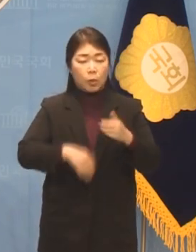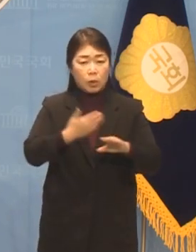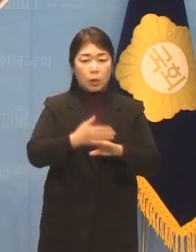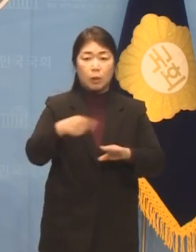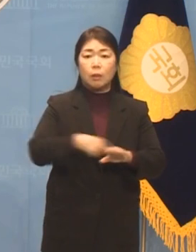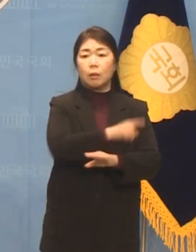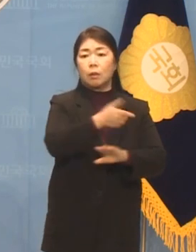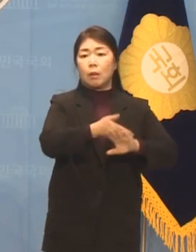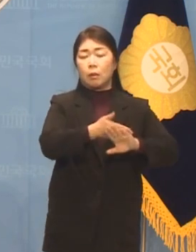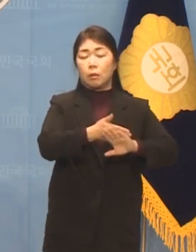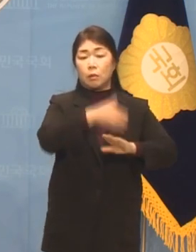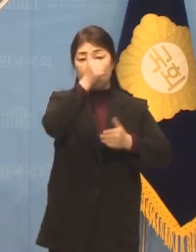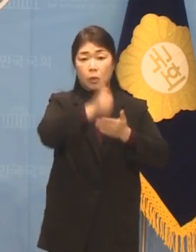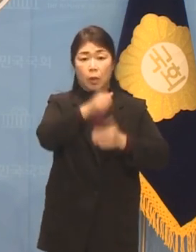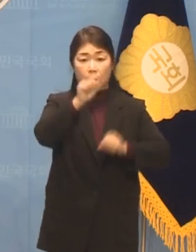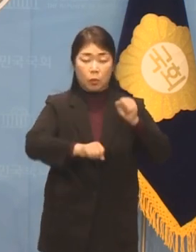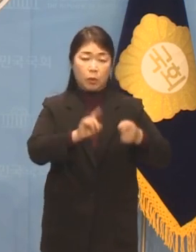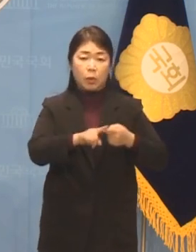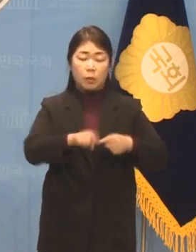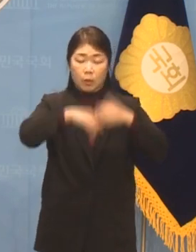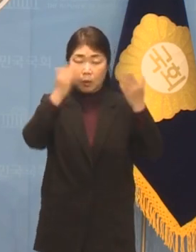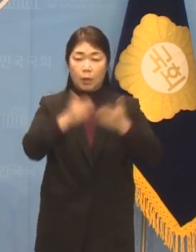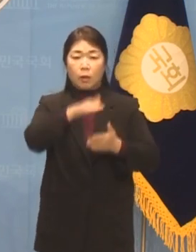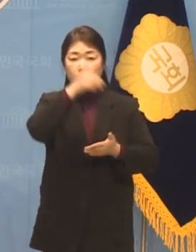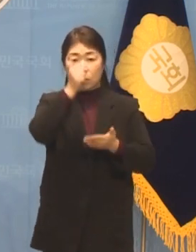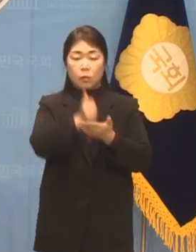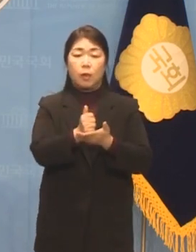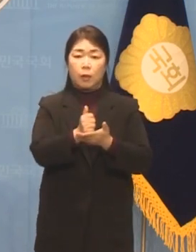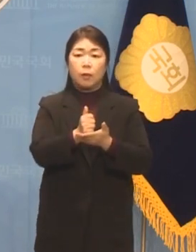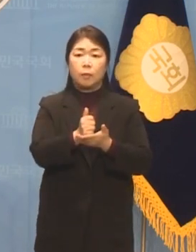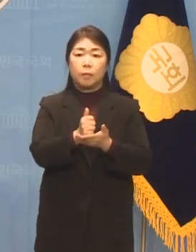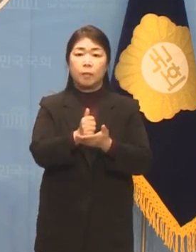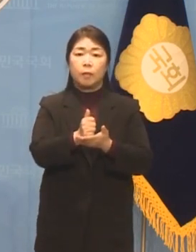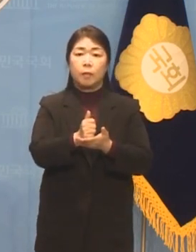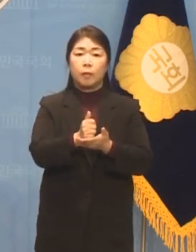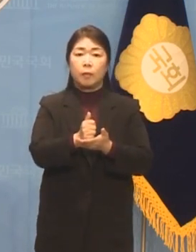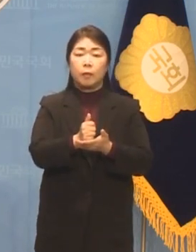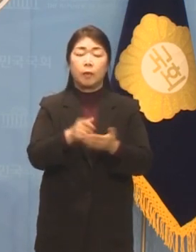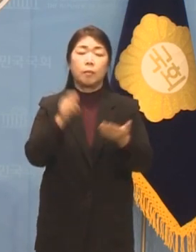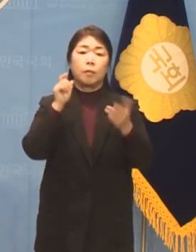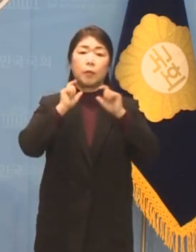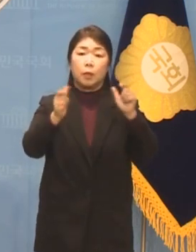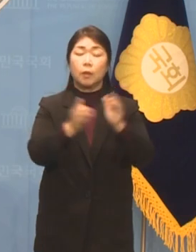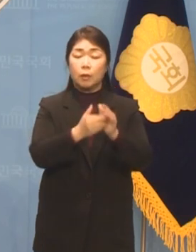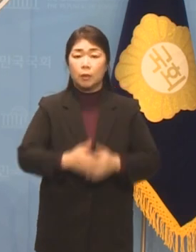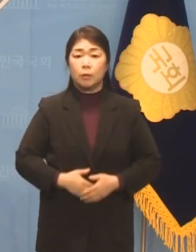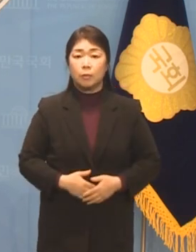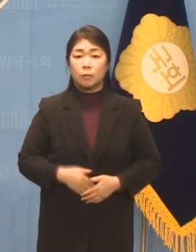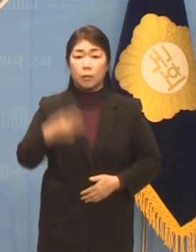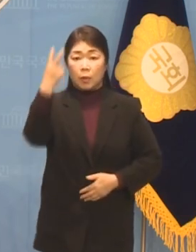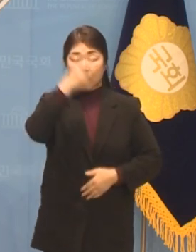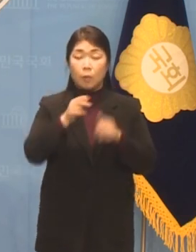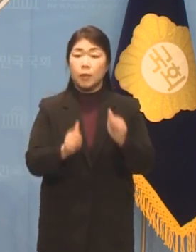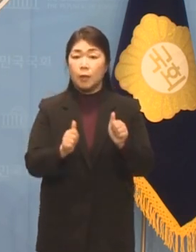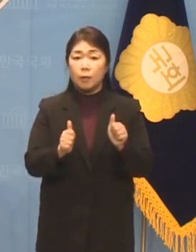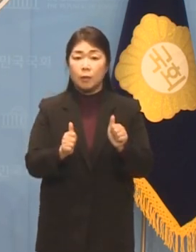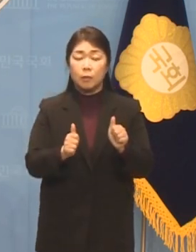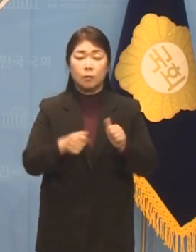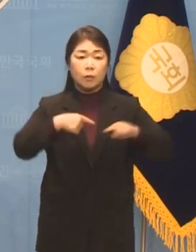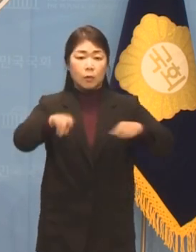모두 유죄를 인정하면서 정치적 중립 의무를 위반했다. 검사가 정치적 중립 의무를